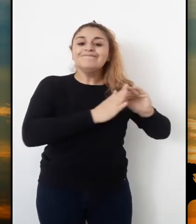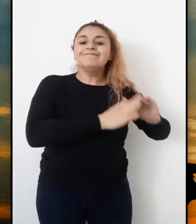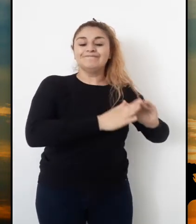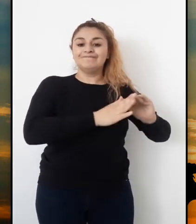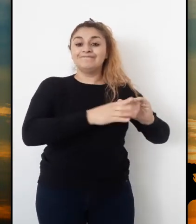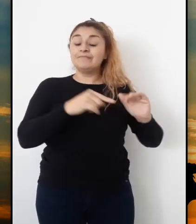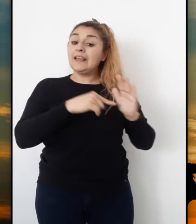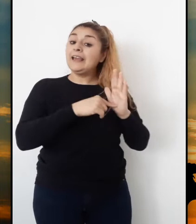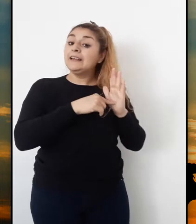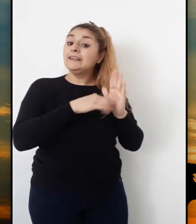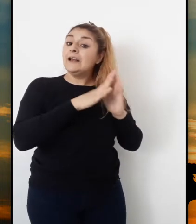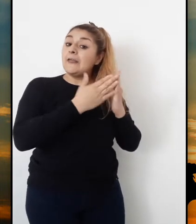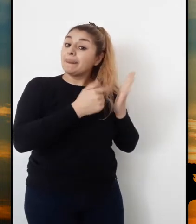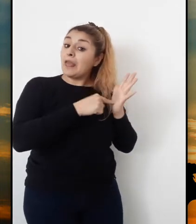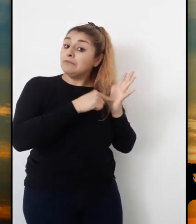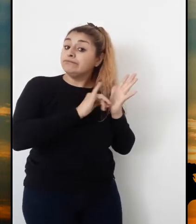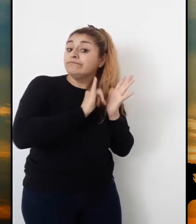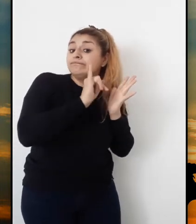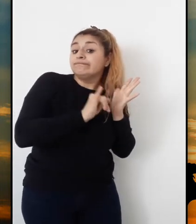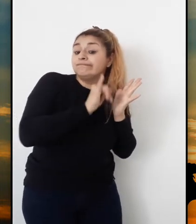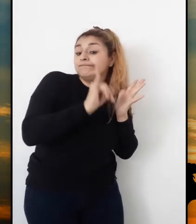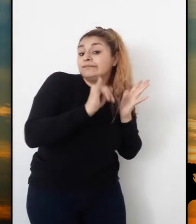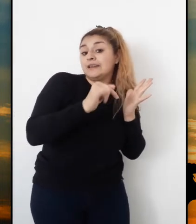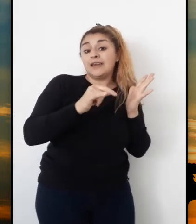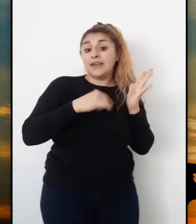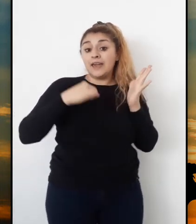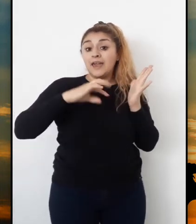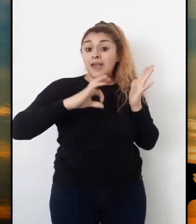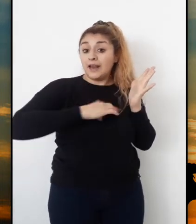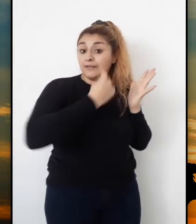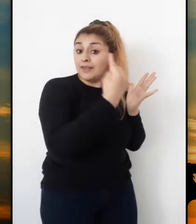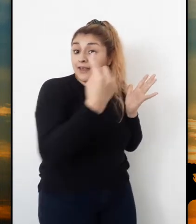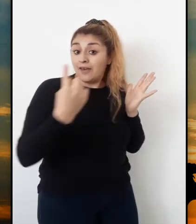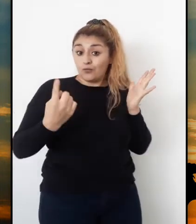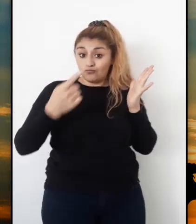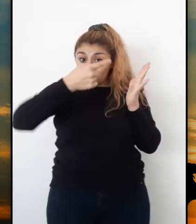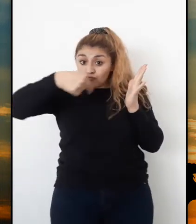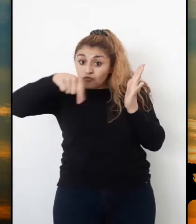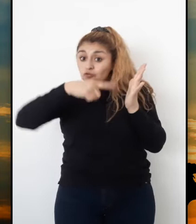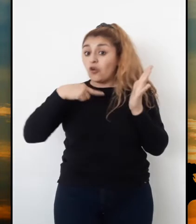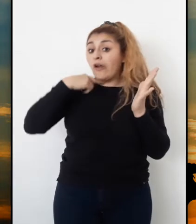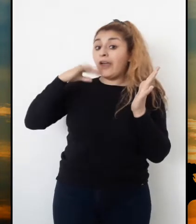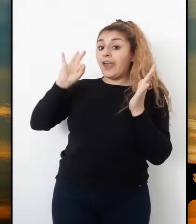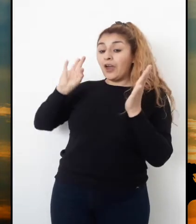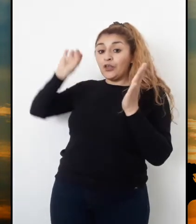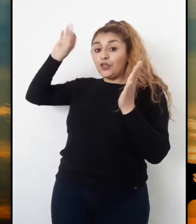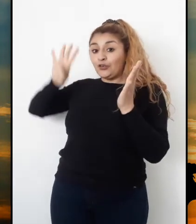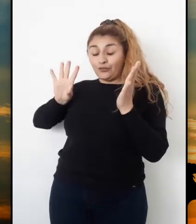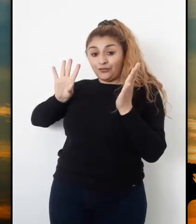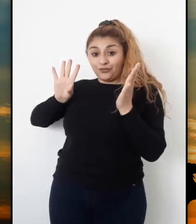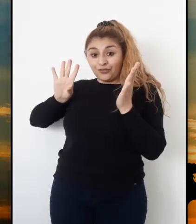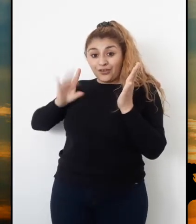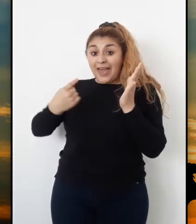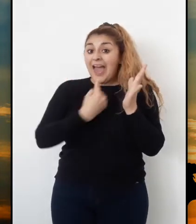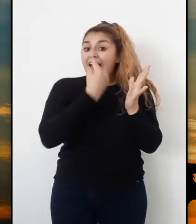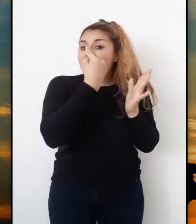Dans la vie des enfants de Dieu. En la vida de los hijos de Dios. Rien qui se passera dans leur vie. Nada va a pasar